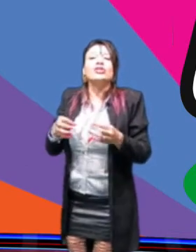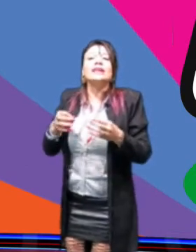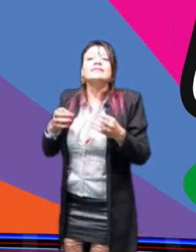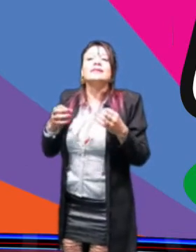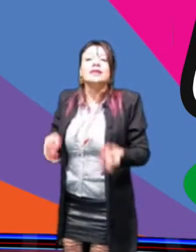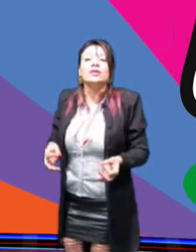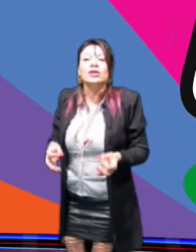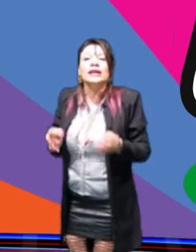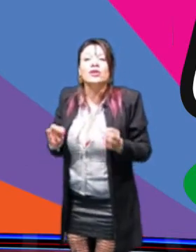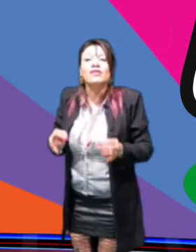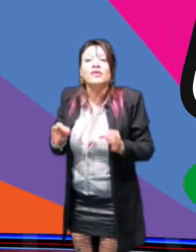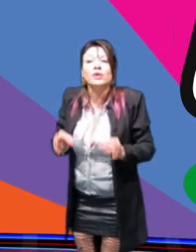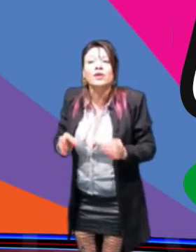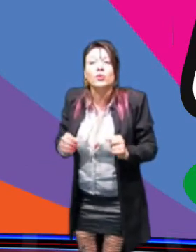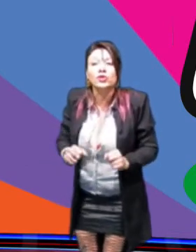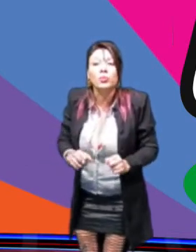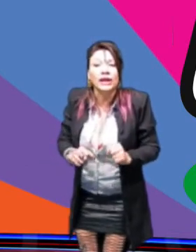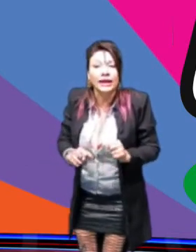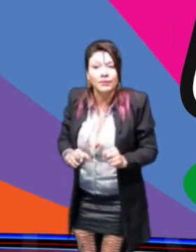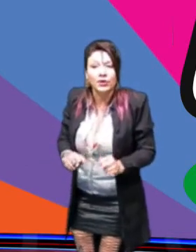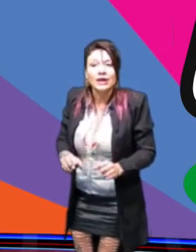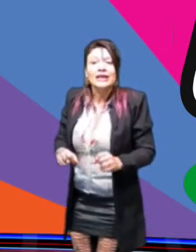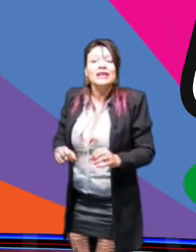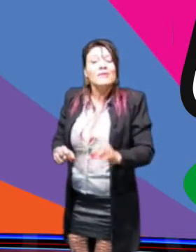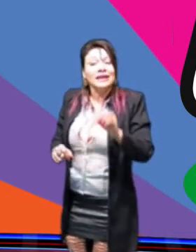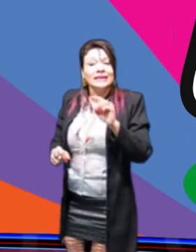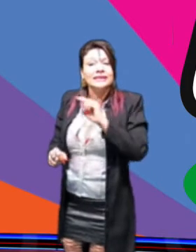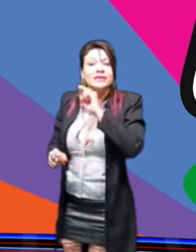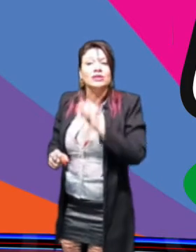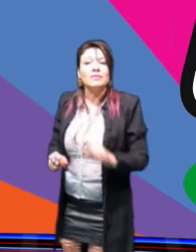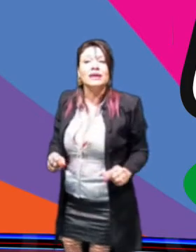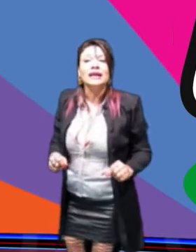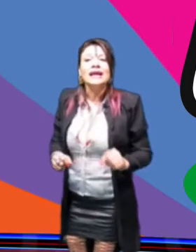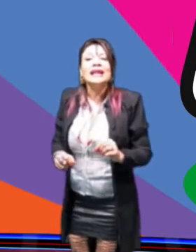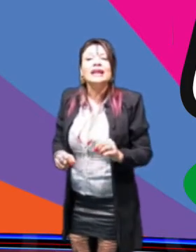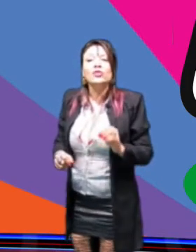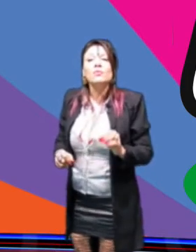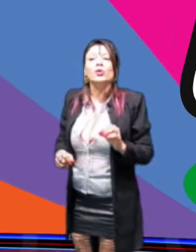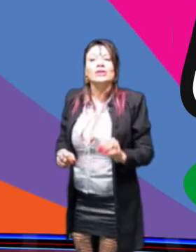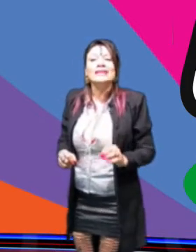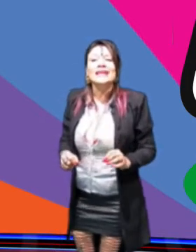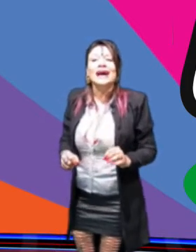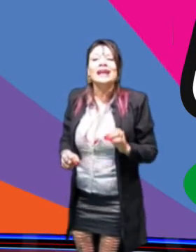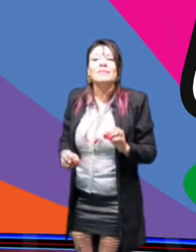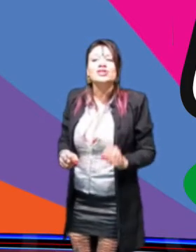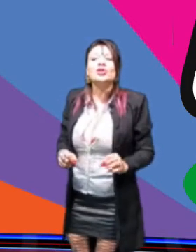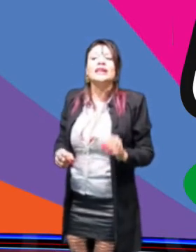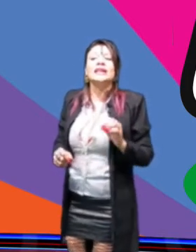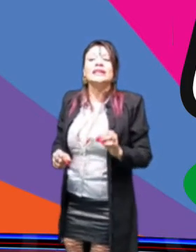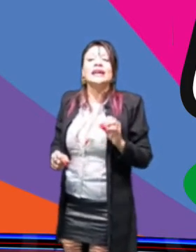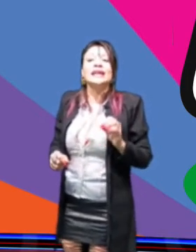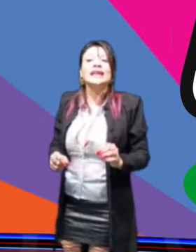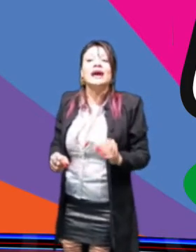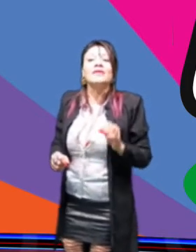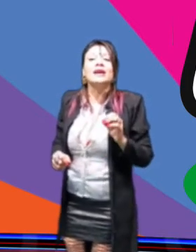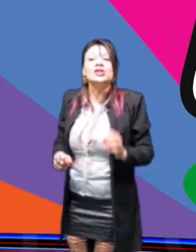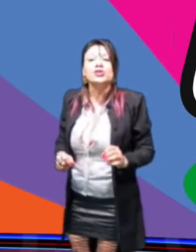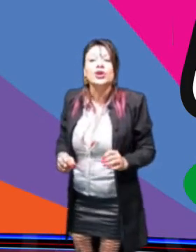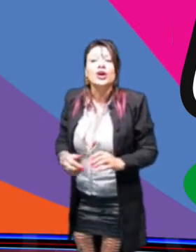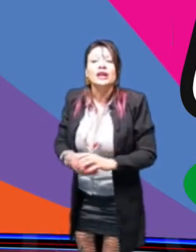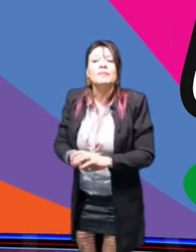tienen sentido, declaró la figura de Juntos por el Cambio. Y Macri, en este sentido también, le restó importancia a las menciones que Cristina Kirchner había